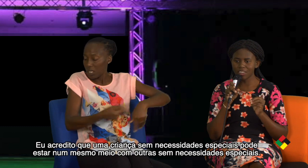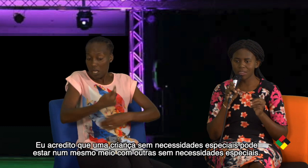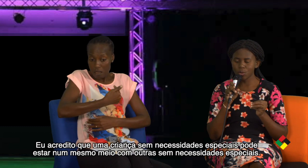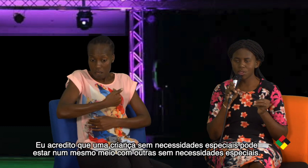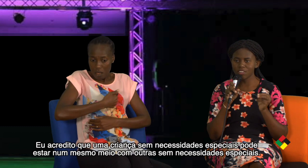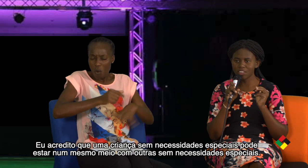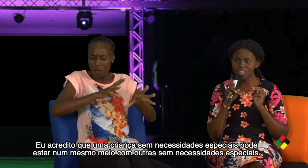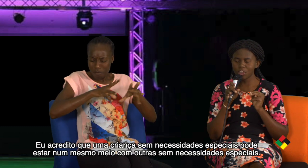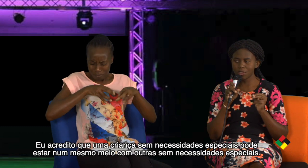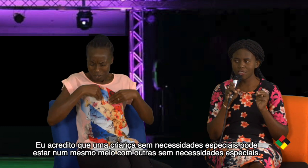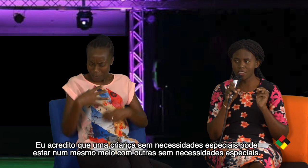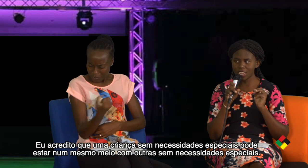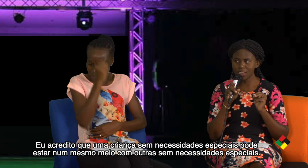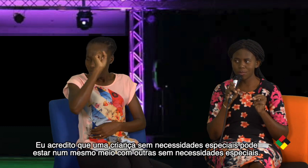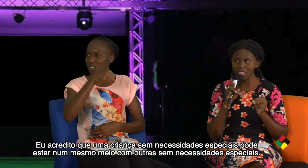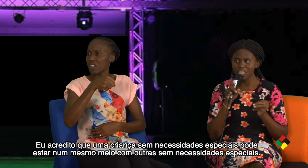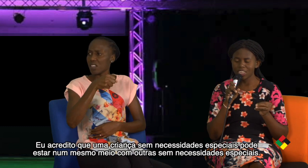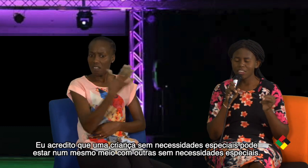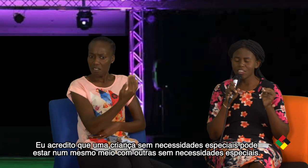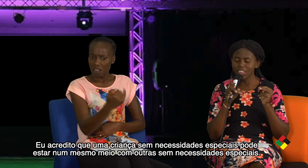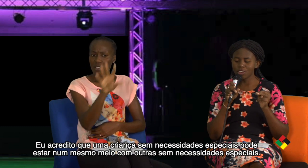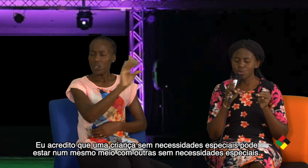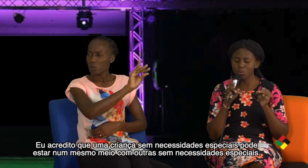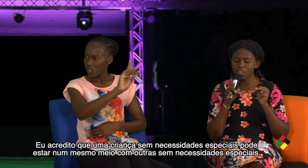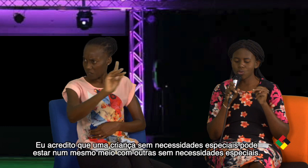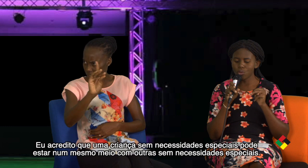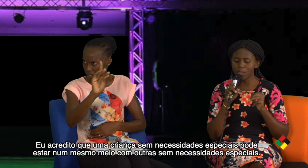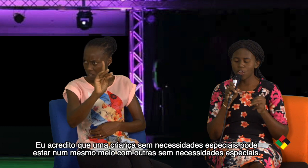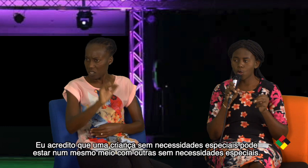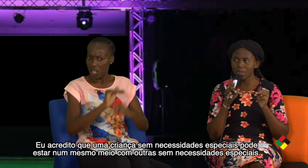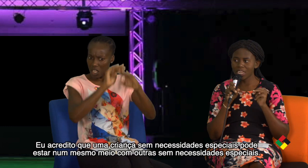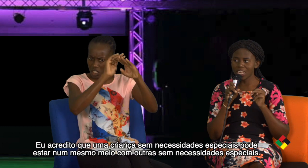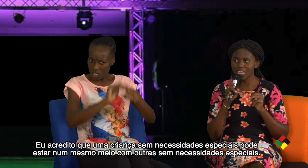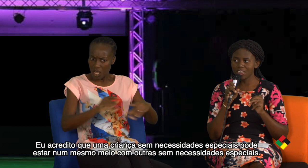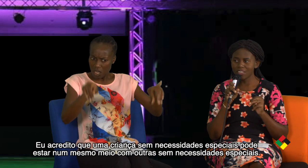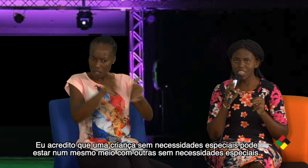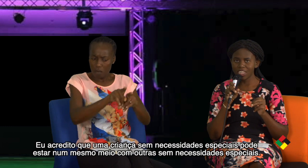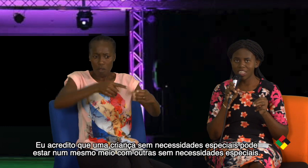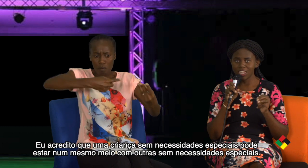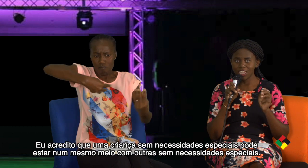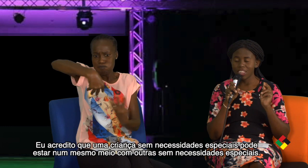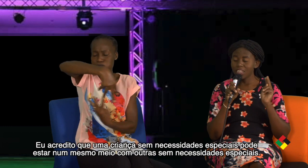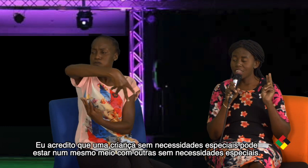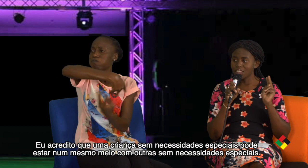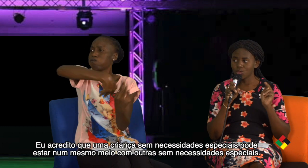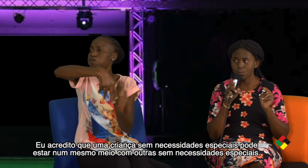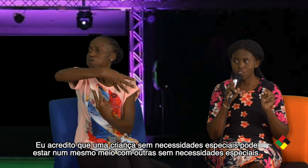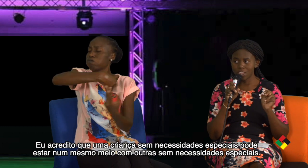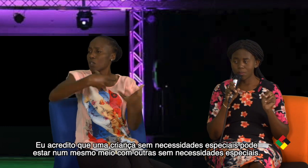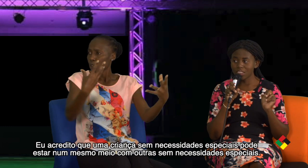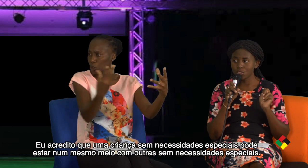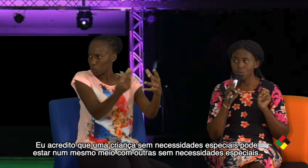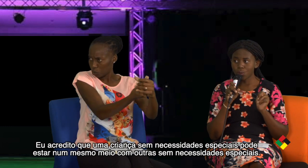com necessidade especial estar no mesmo meio com uma criança supostamente